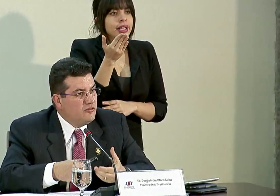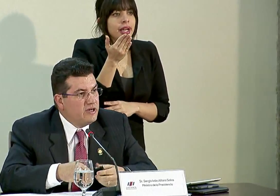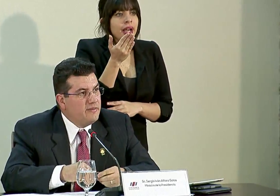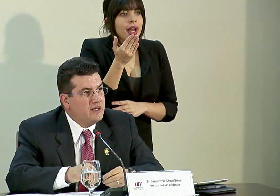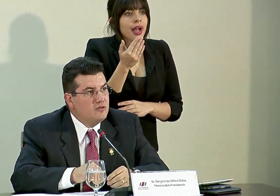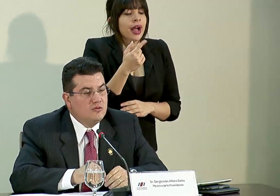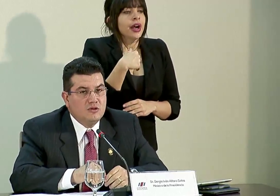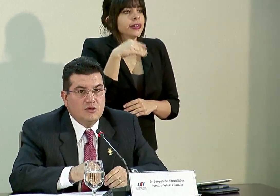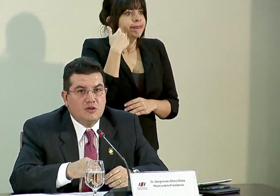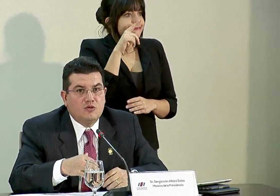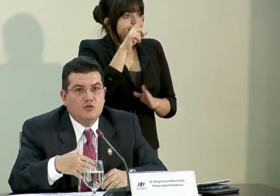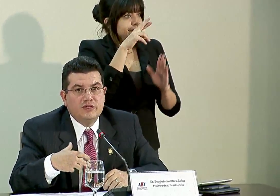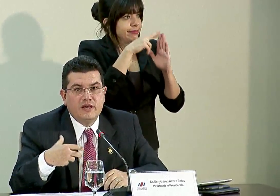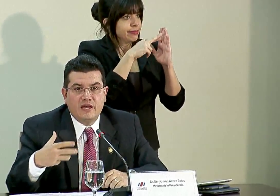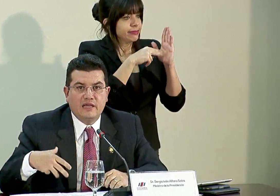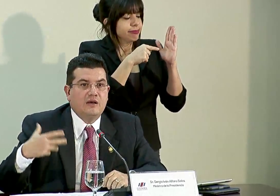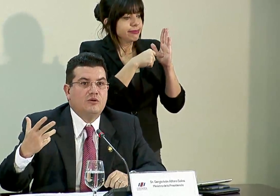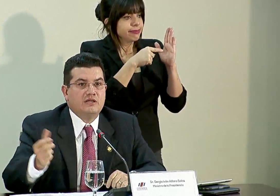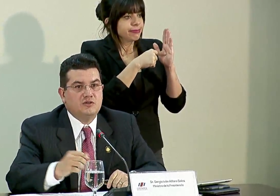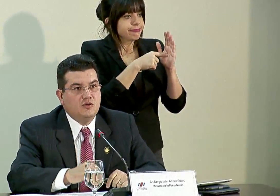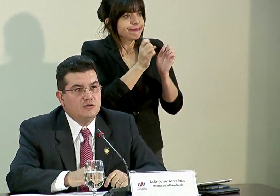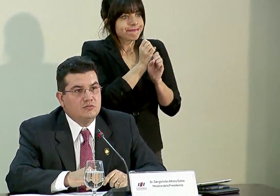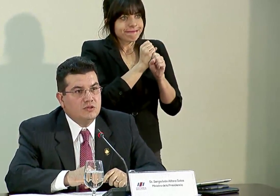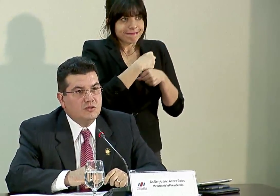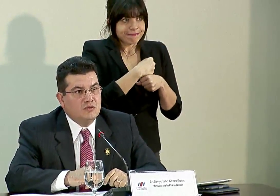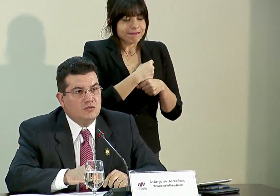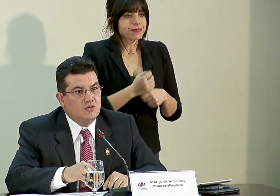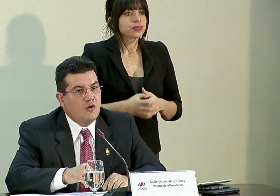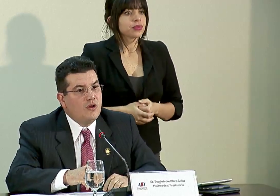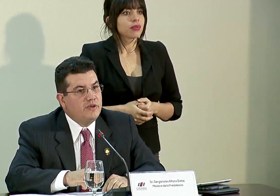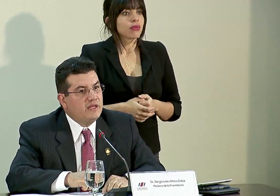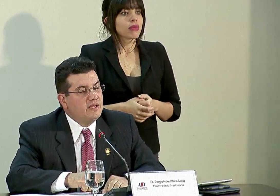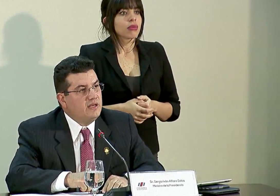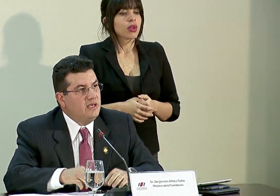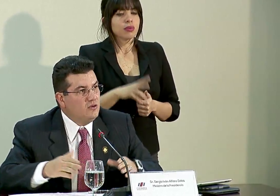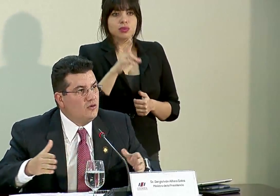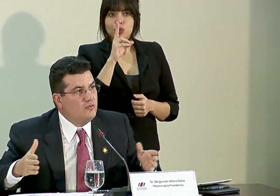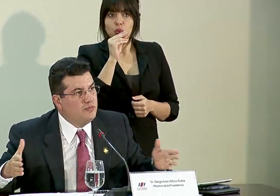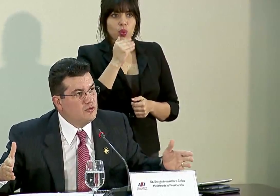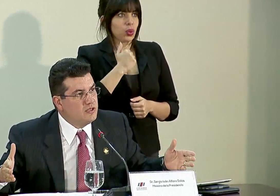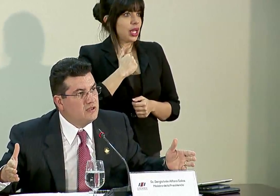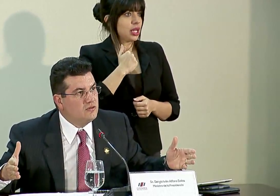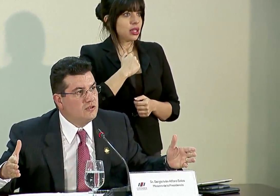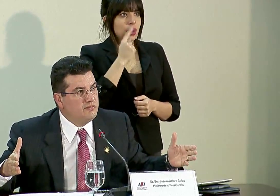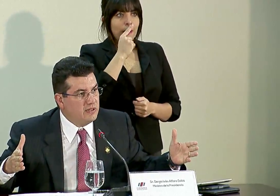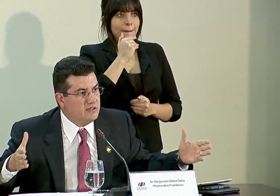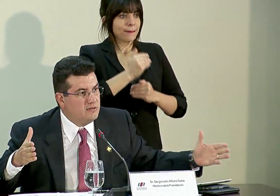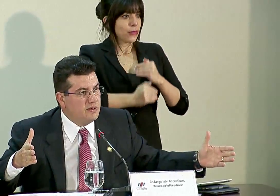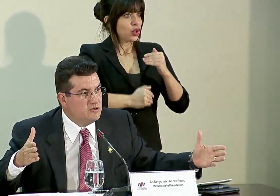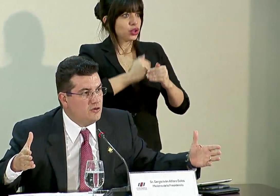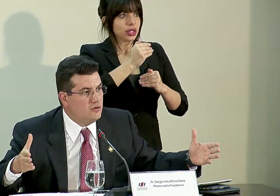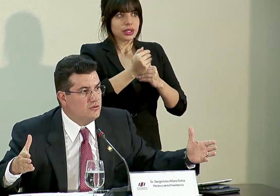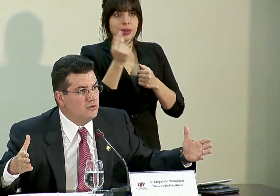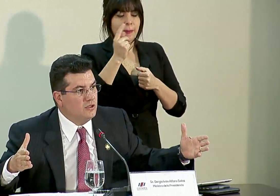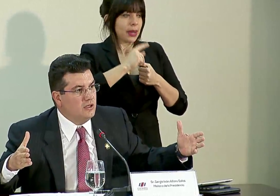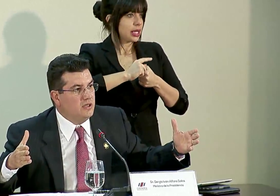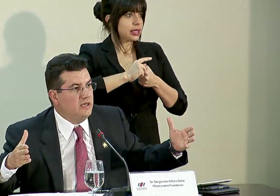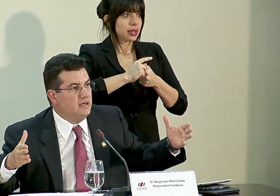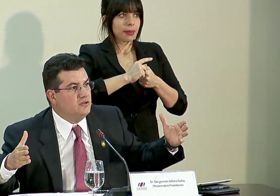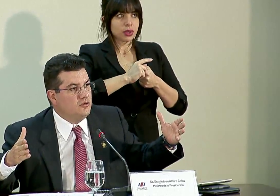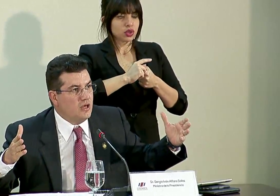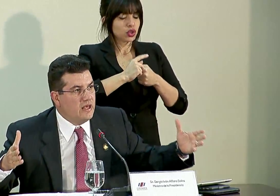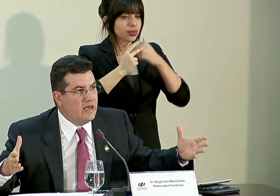había sido un reglamento cuya elaboración no había tenido un proceso de participación